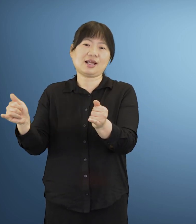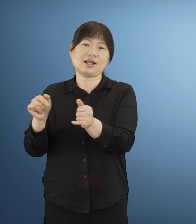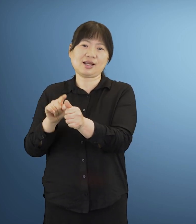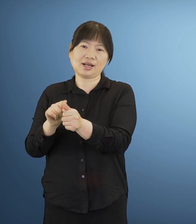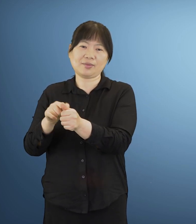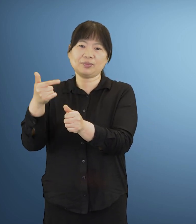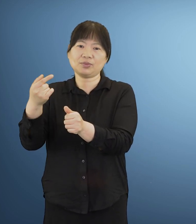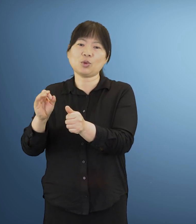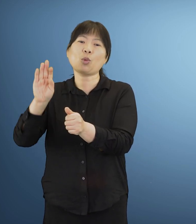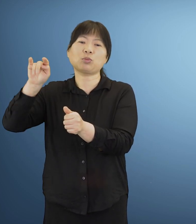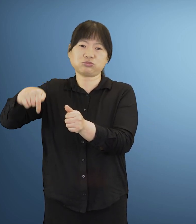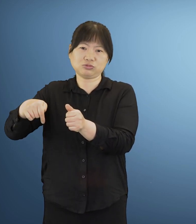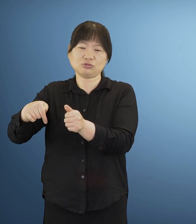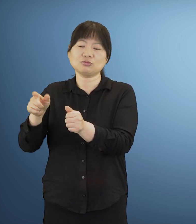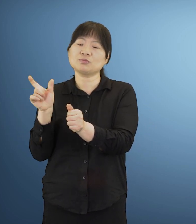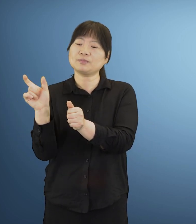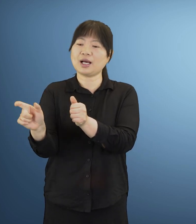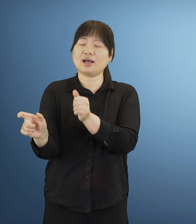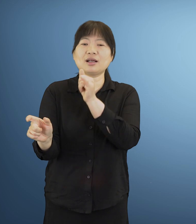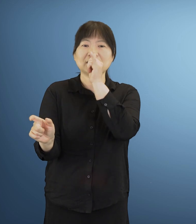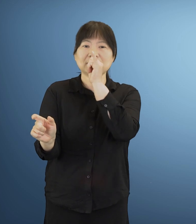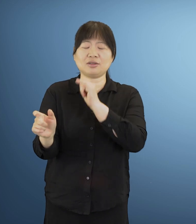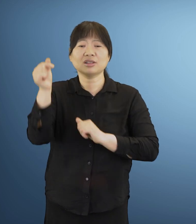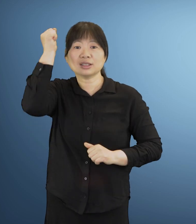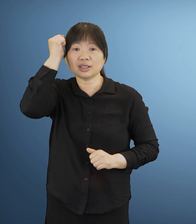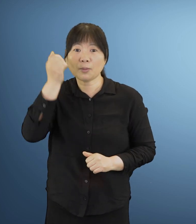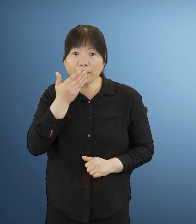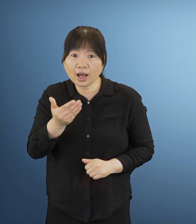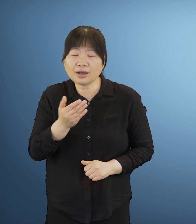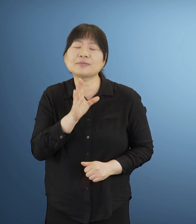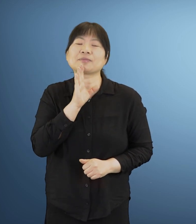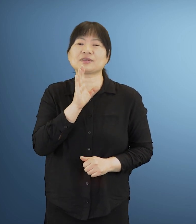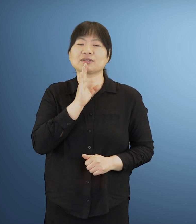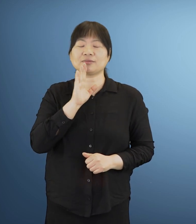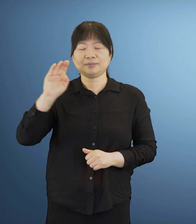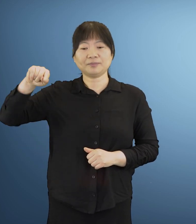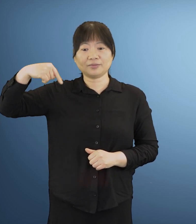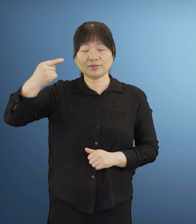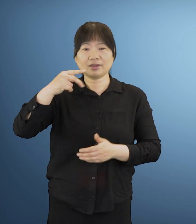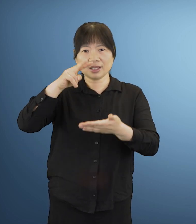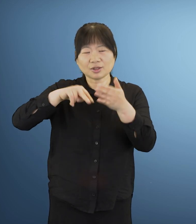농부이시라. 기억나시죠? 자, 그 다음 또 볼까요?